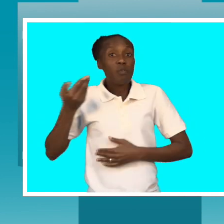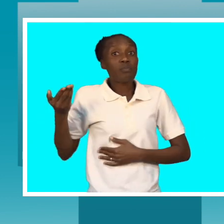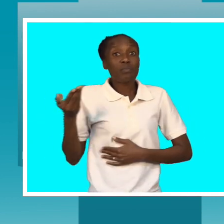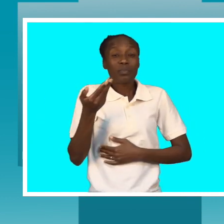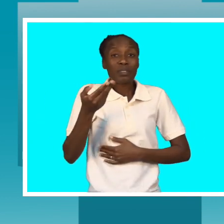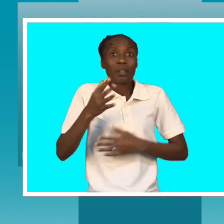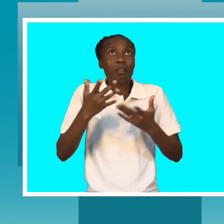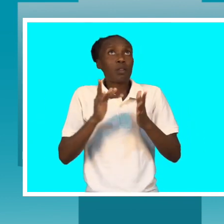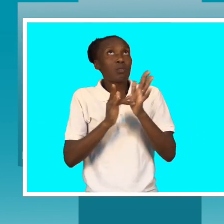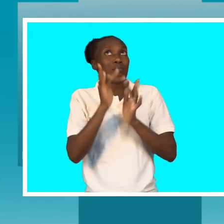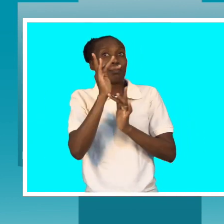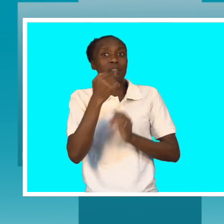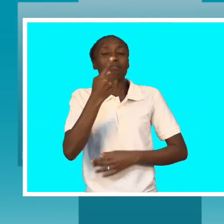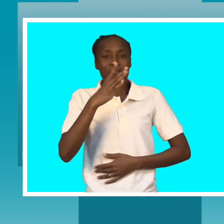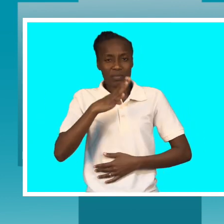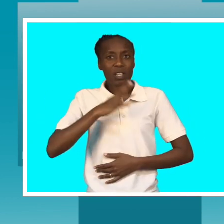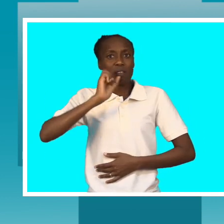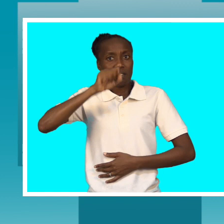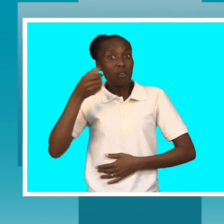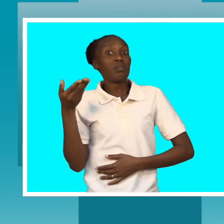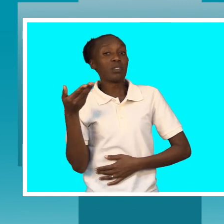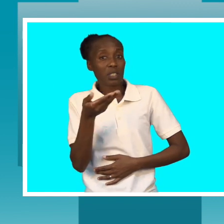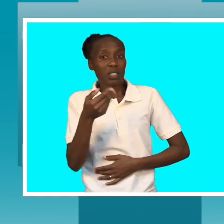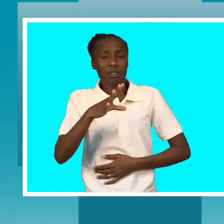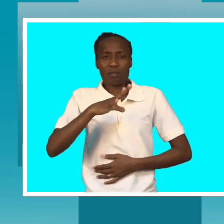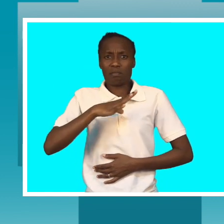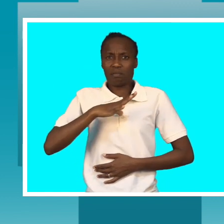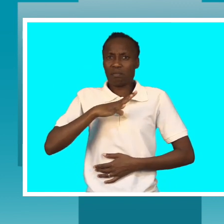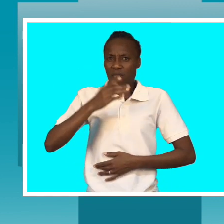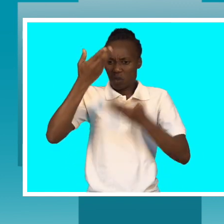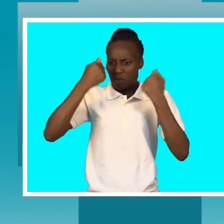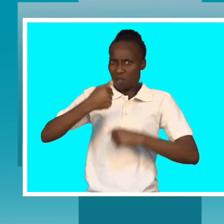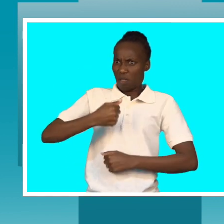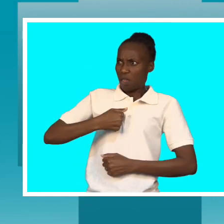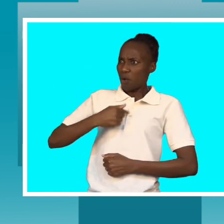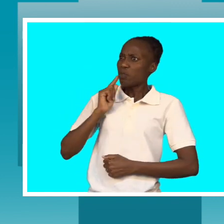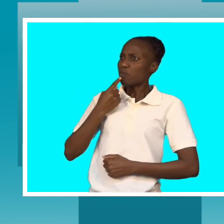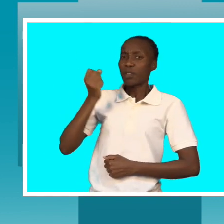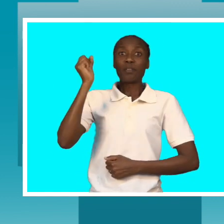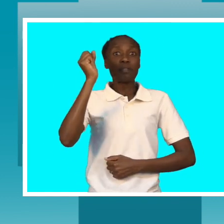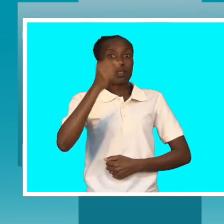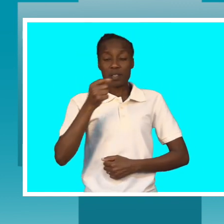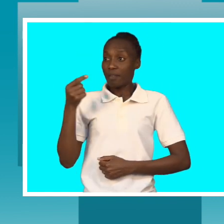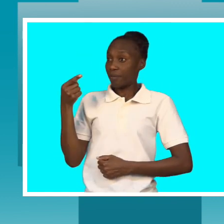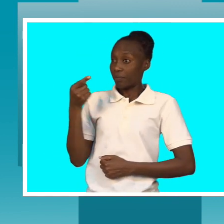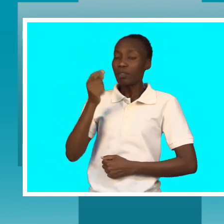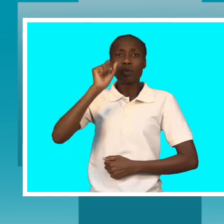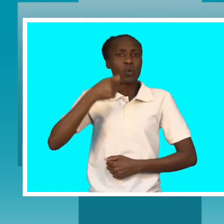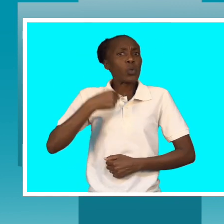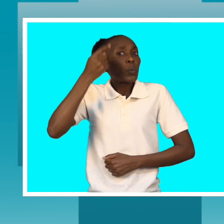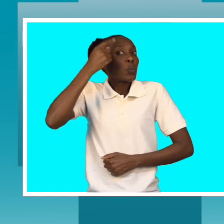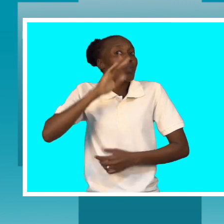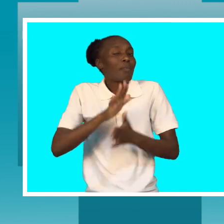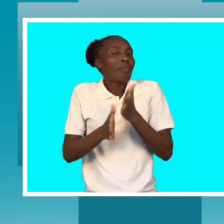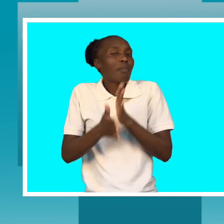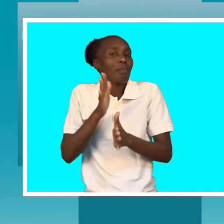assim. Não, não sabe nada. Só que eu para ficar doente. E três vezes,